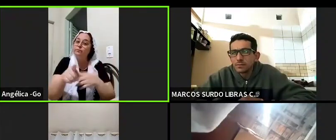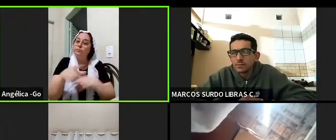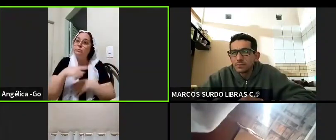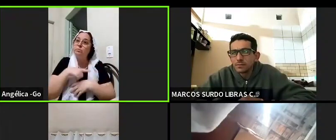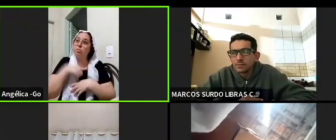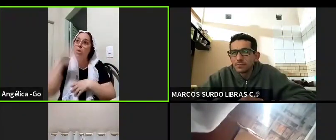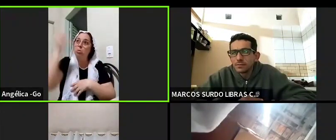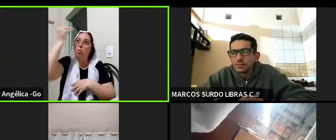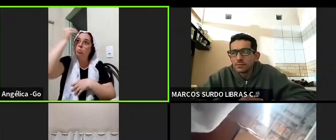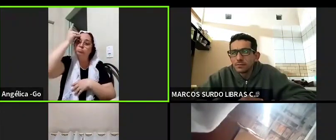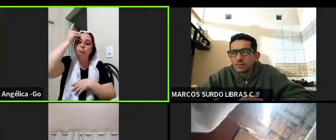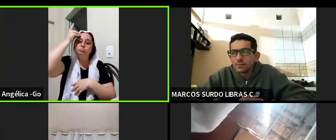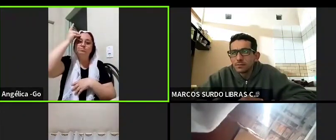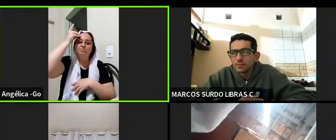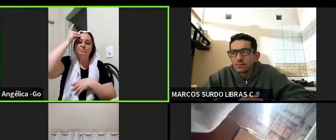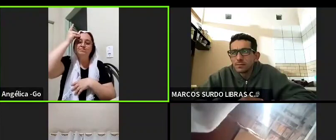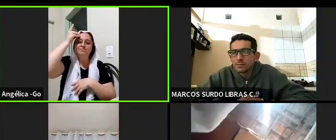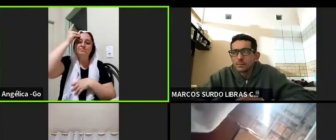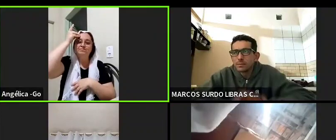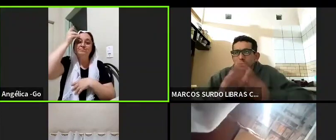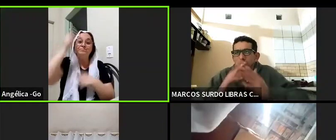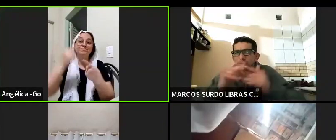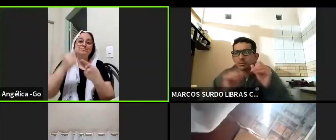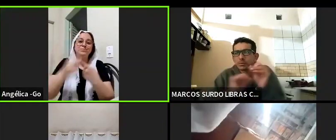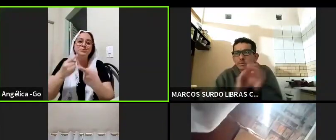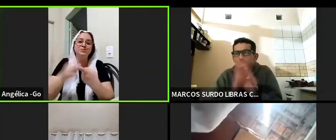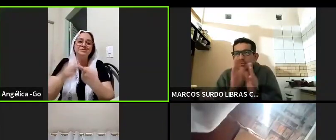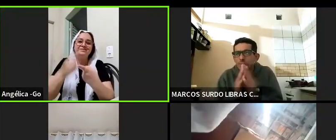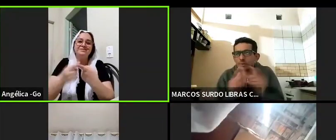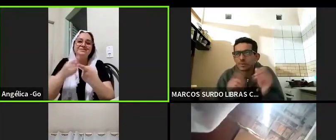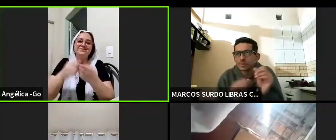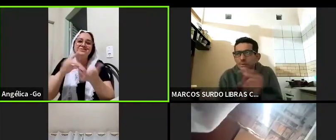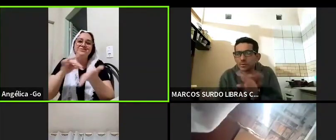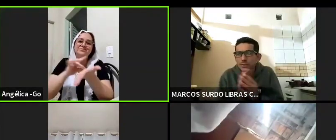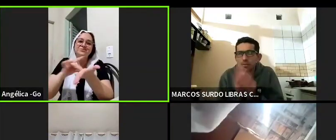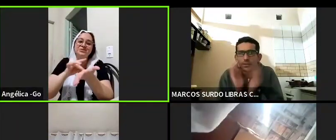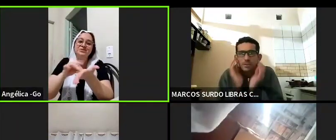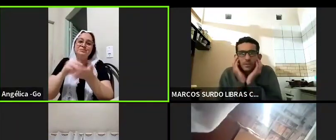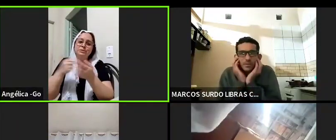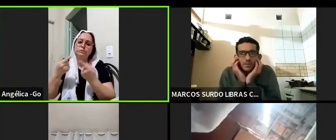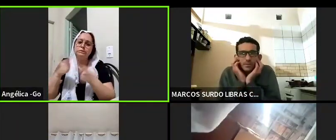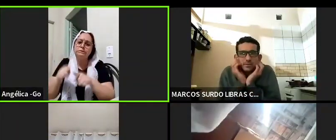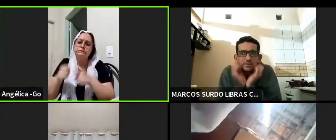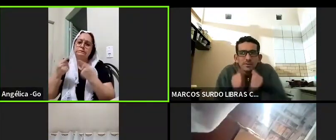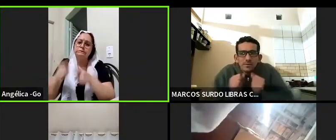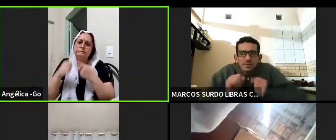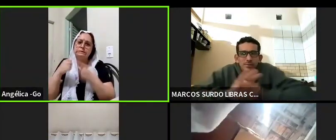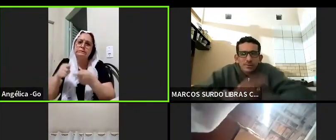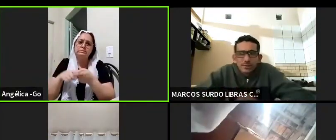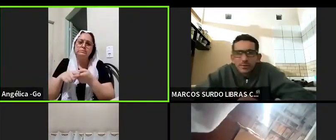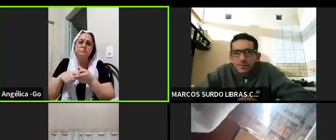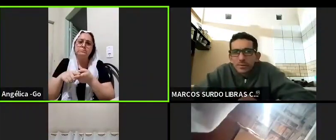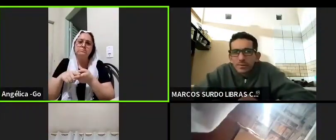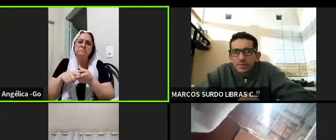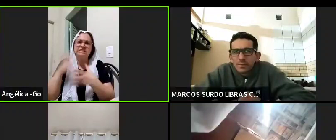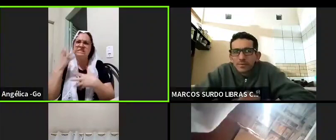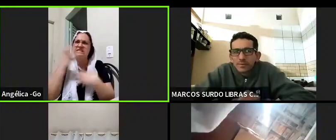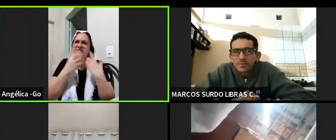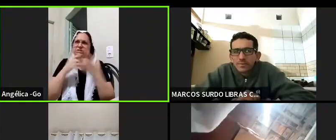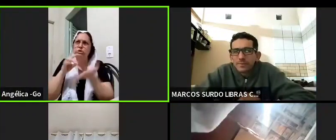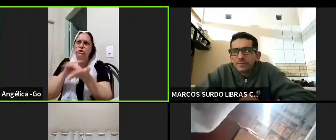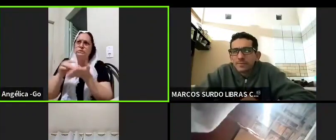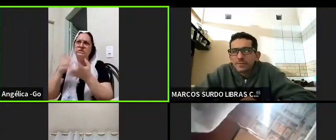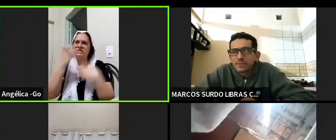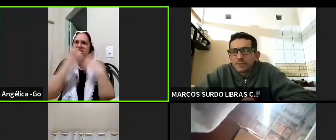E a minha presença hoje te justifica, dizendo assim, fica em paz, porque a verdade de Cristo está na tua